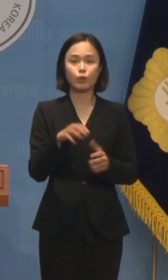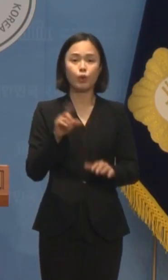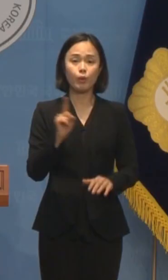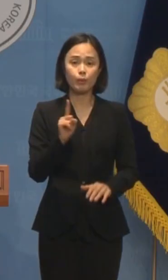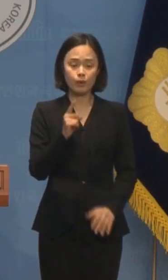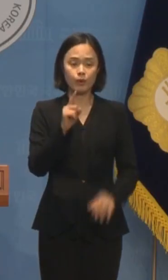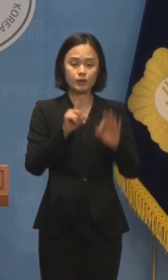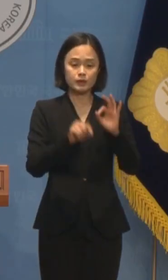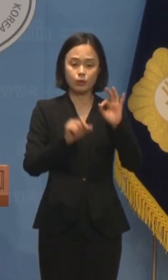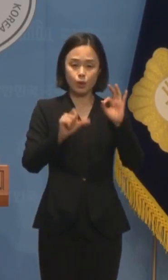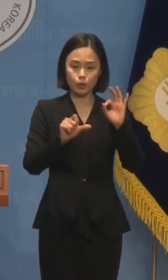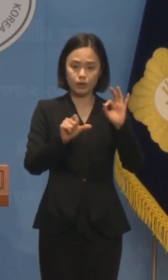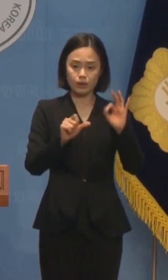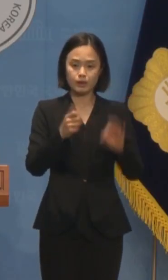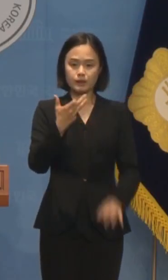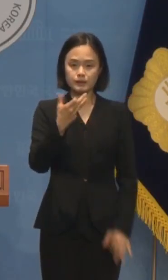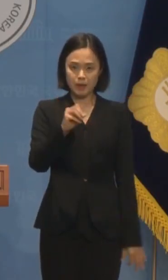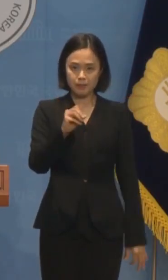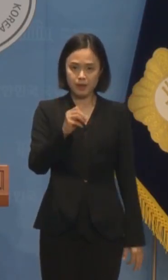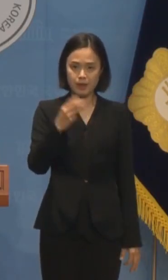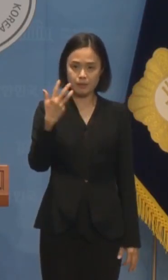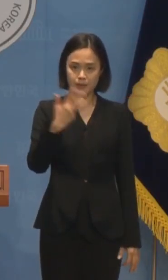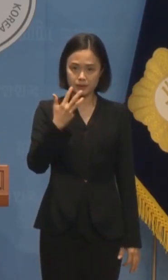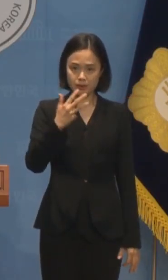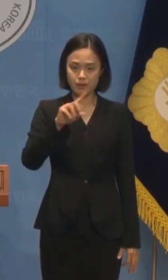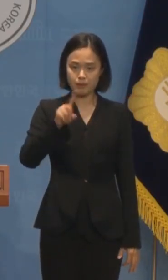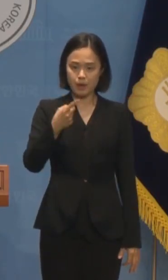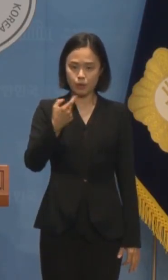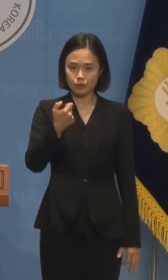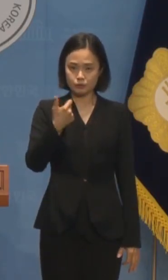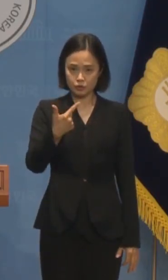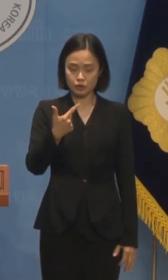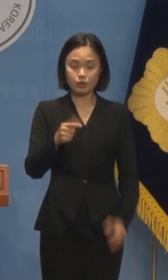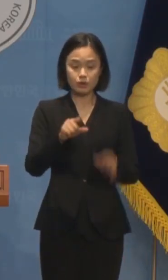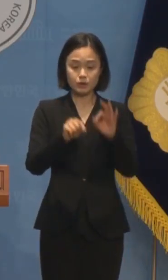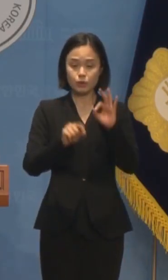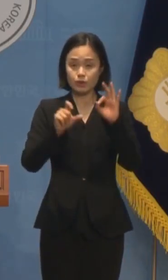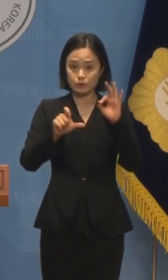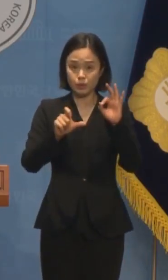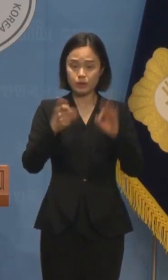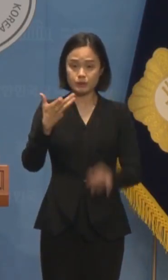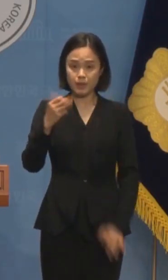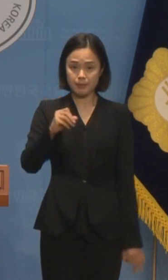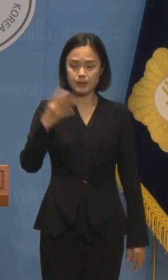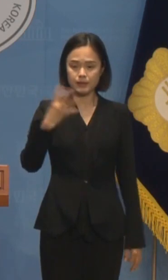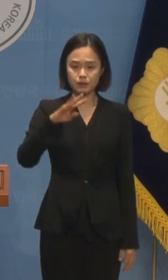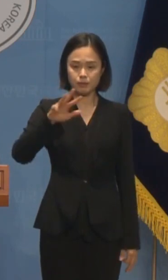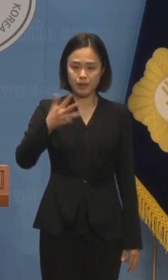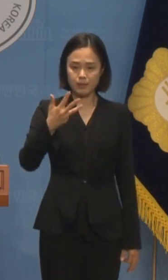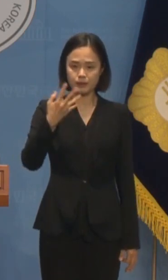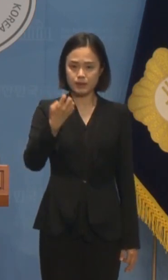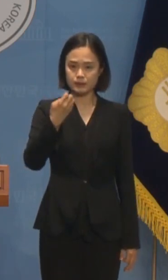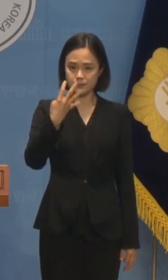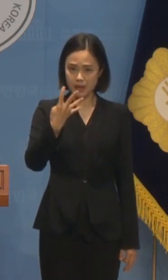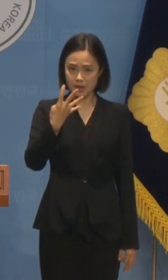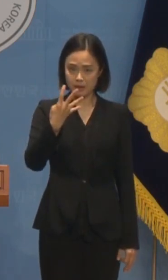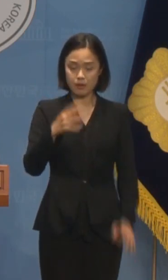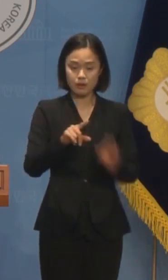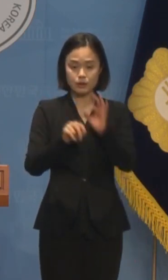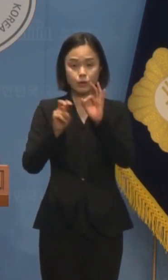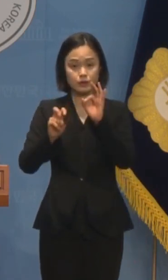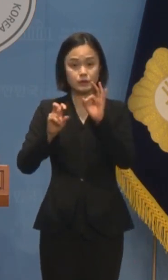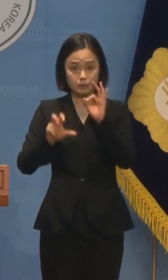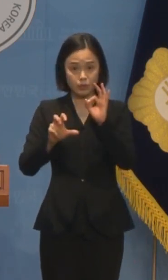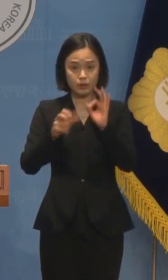18만 8,156원, 10월 15일 18만 4,848원, 10월